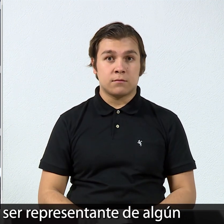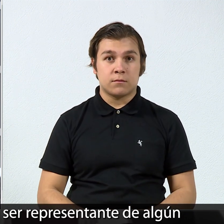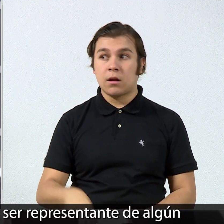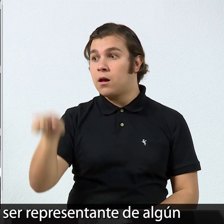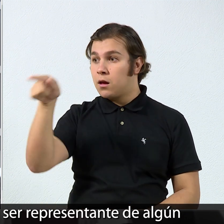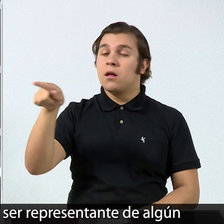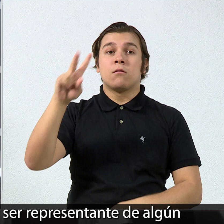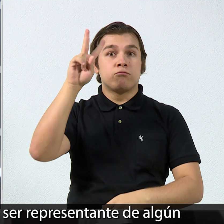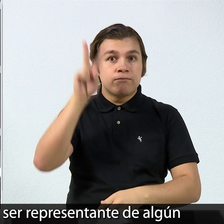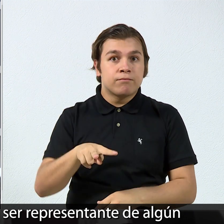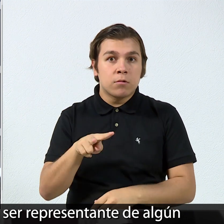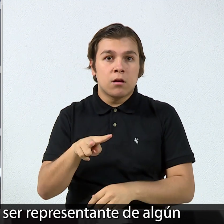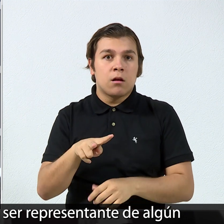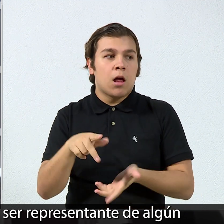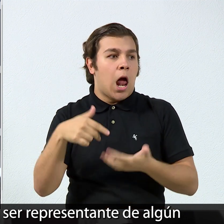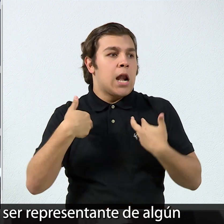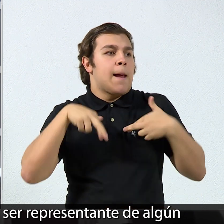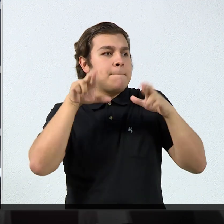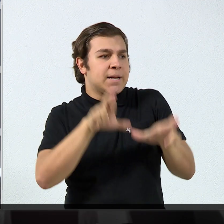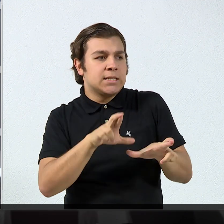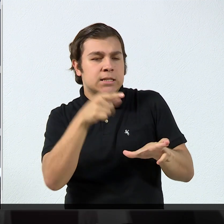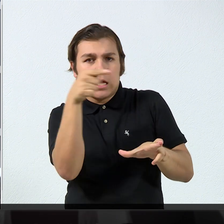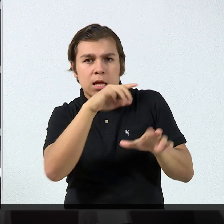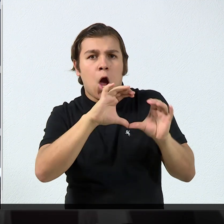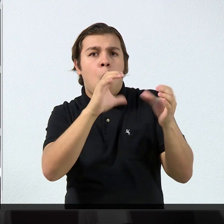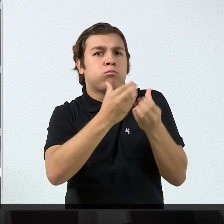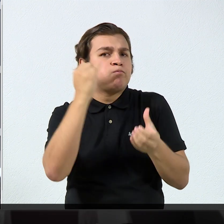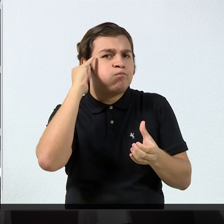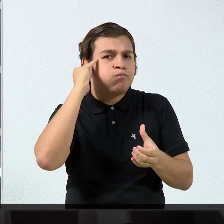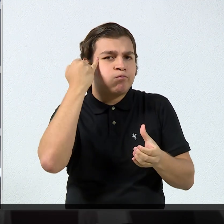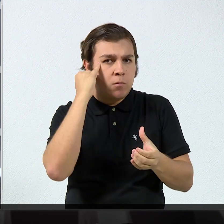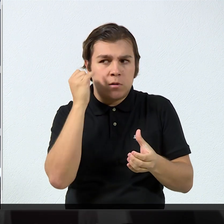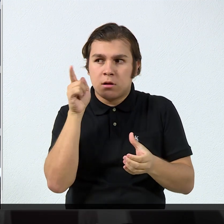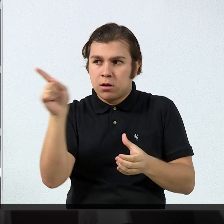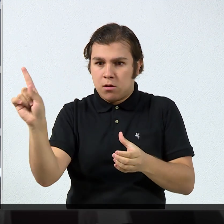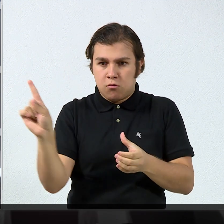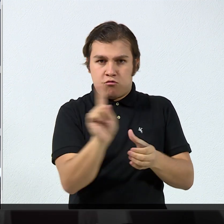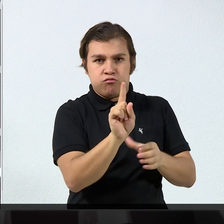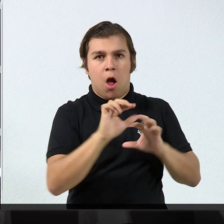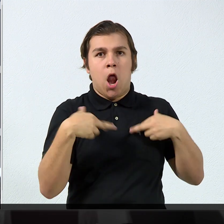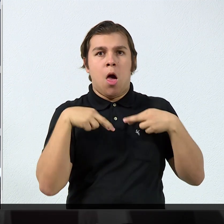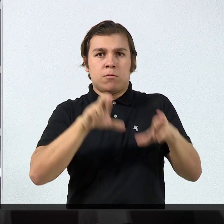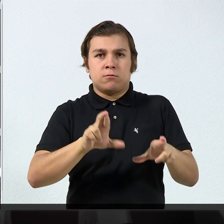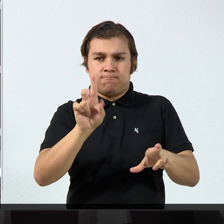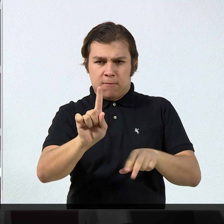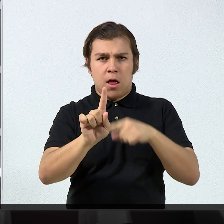ser representante de algún pueblo o comunidad indígena que tenga como finalidad